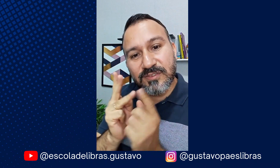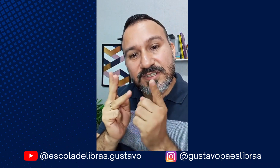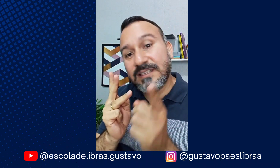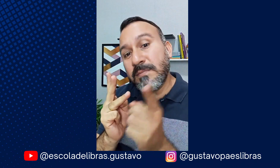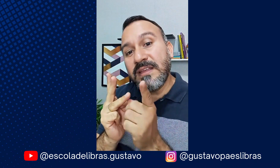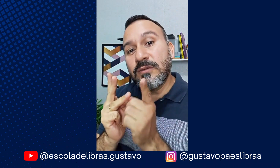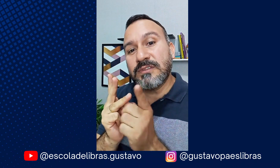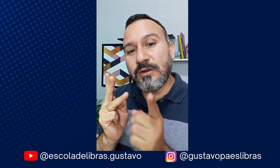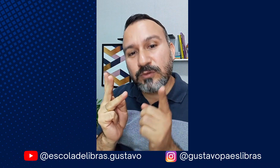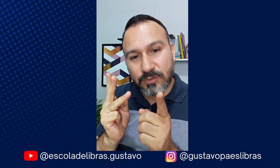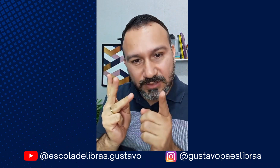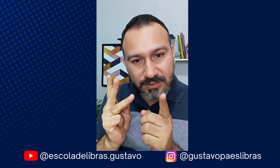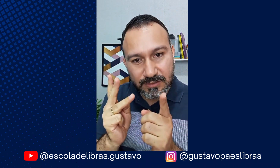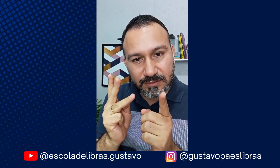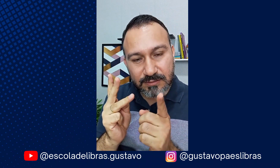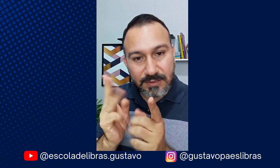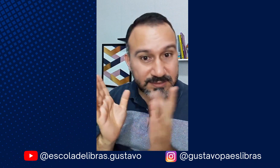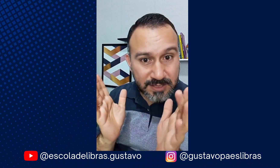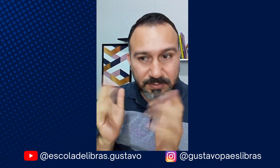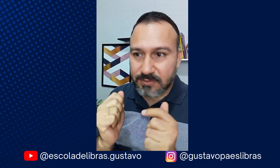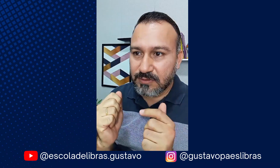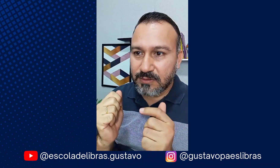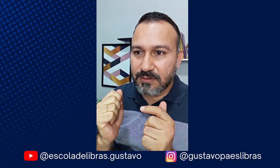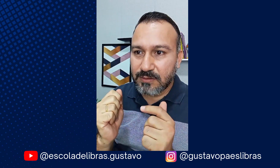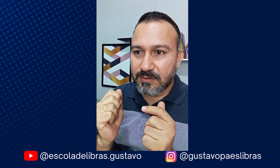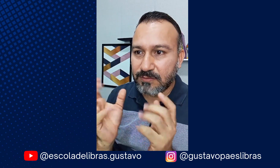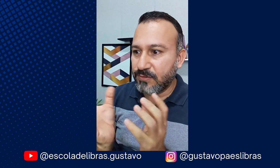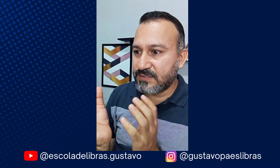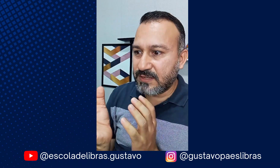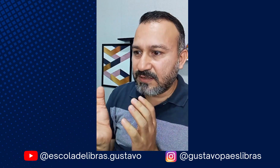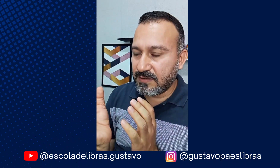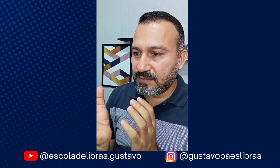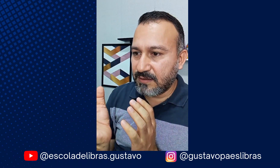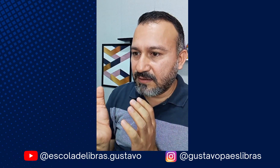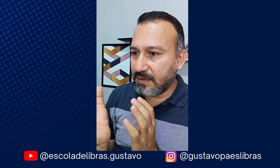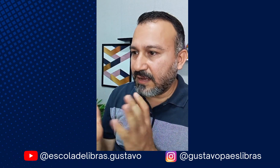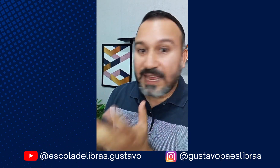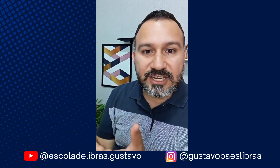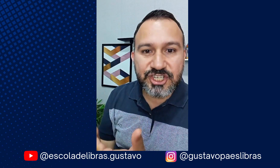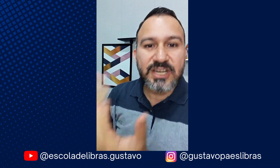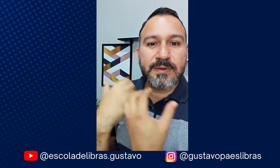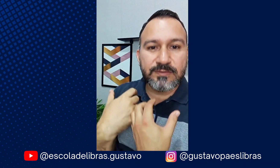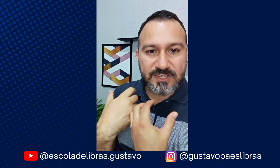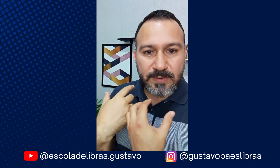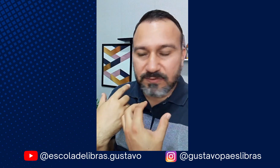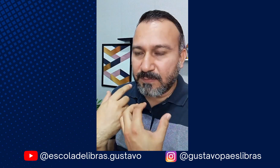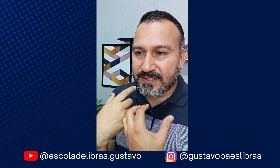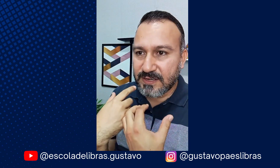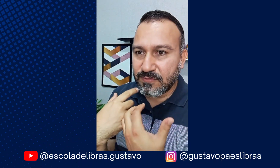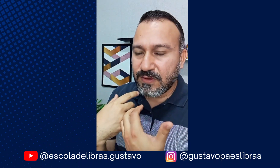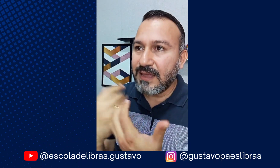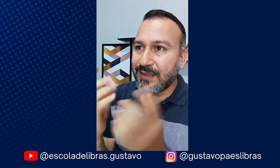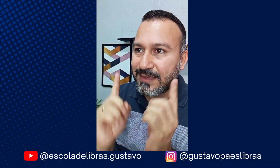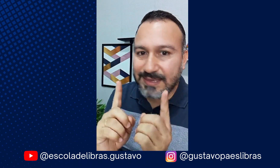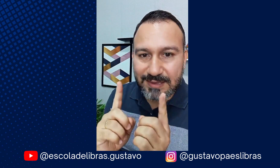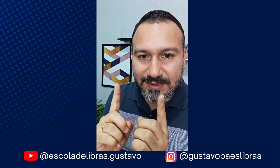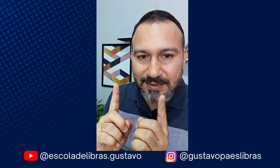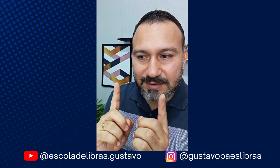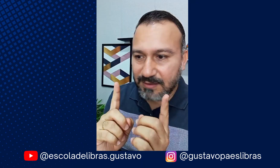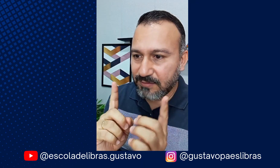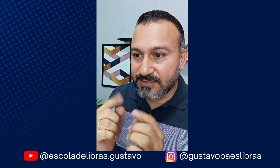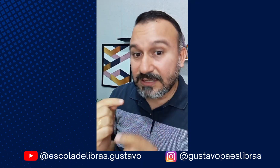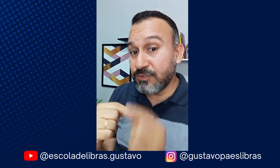circunstâncias você também não tem controle. Exemplo, você chega para você uma informação